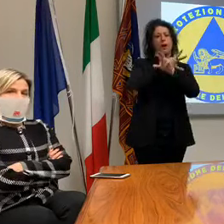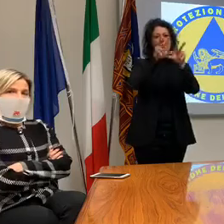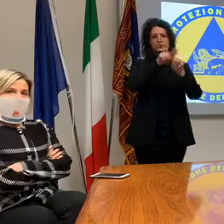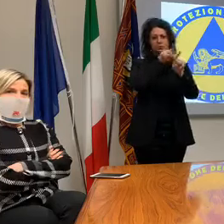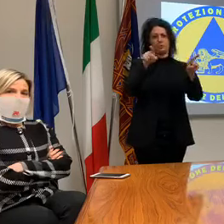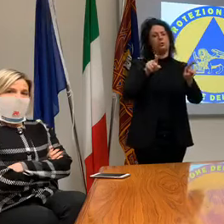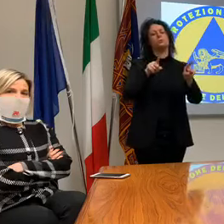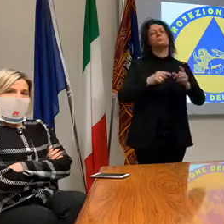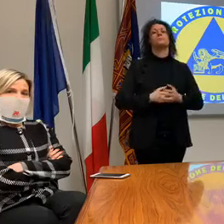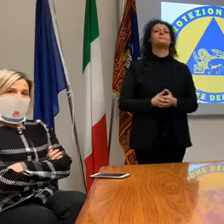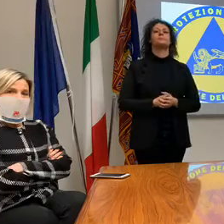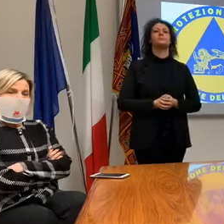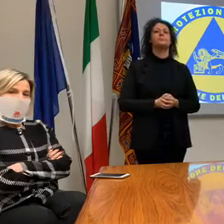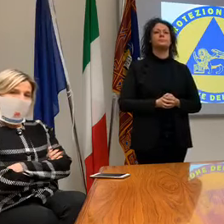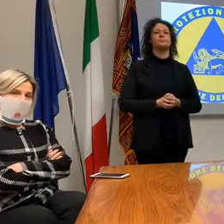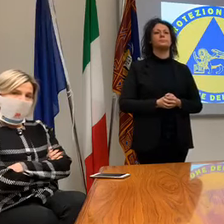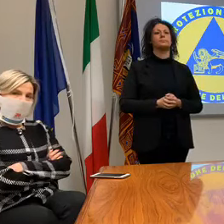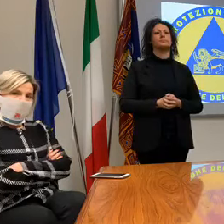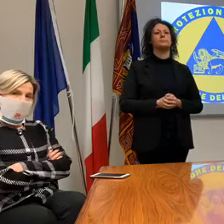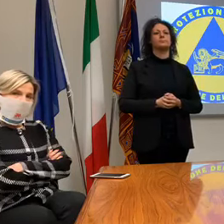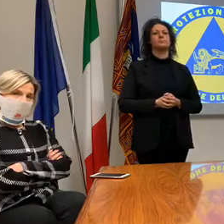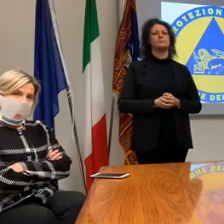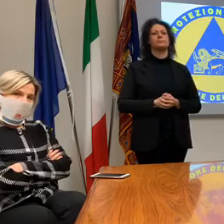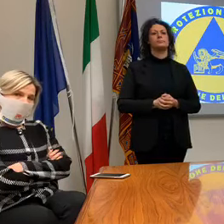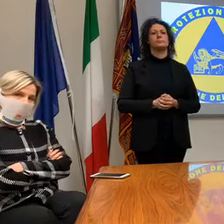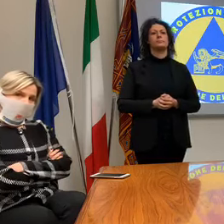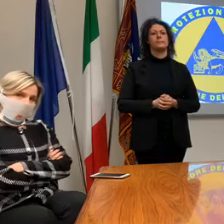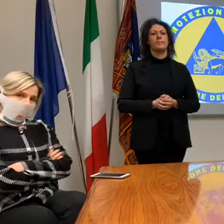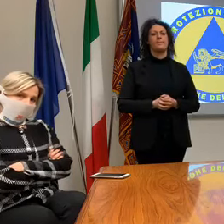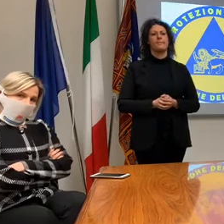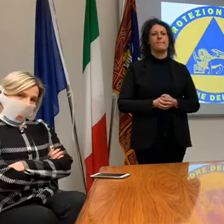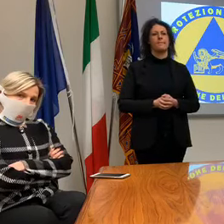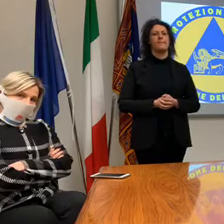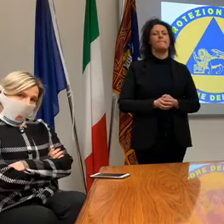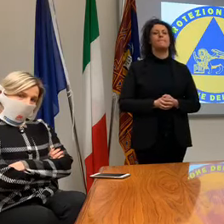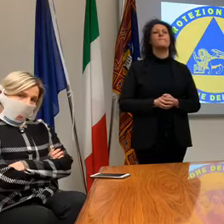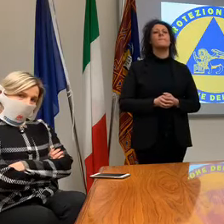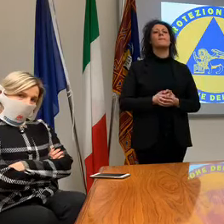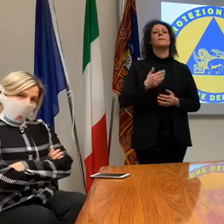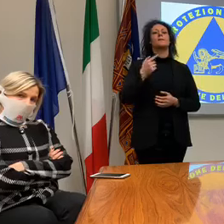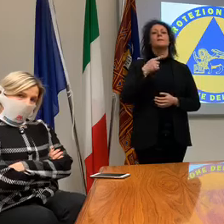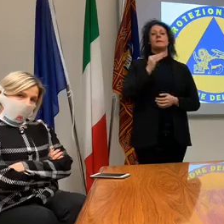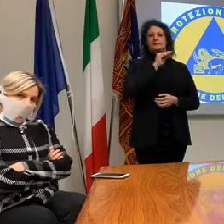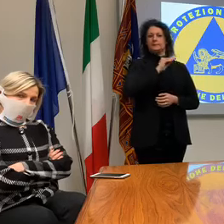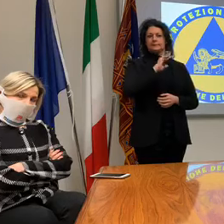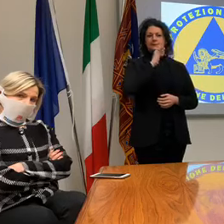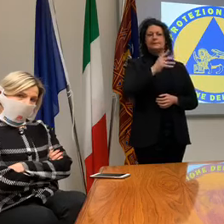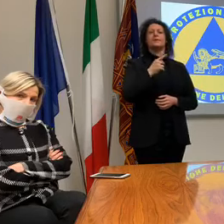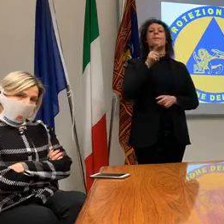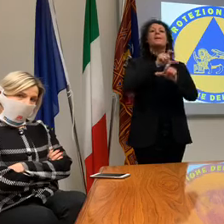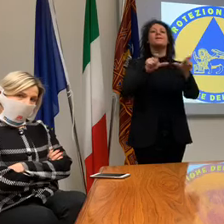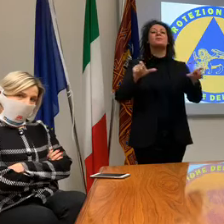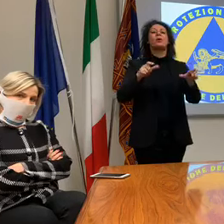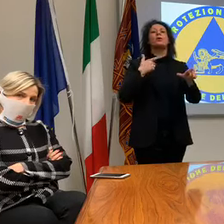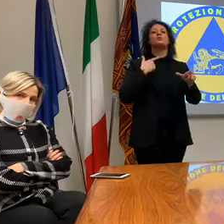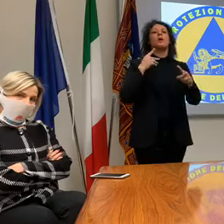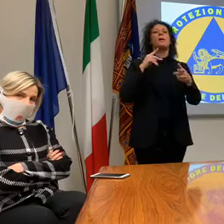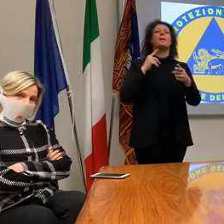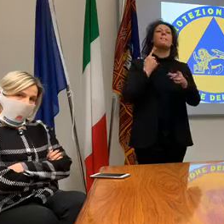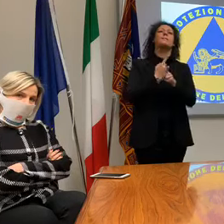Rimanendo sul tema di persone che non stanno bene, che hanno bisogno magari di assistenze particolari, ci sono ad esempio